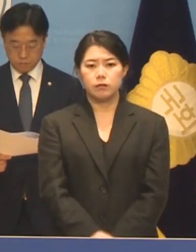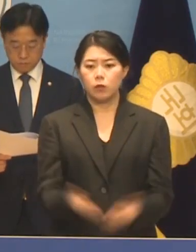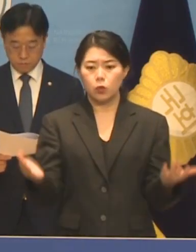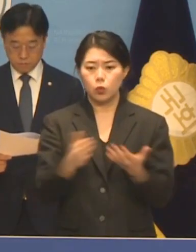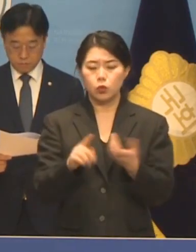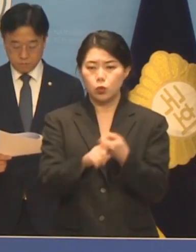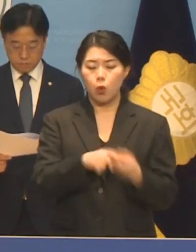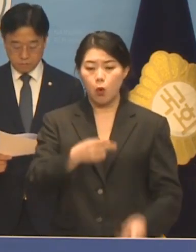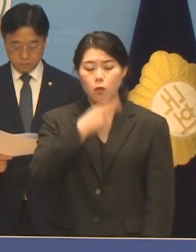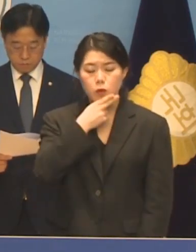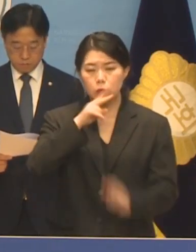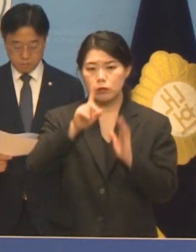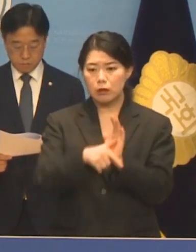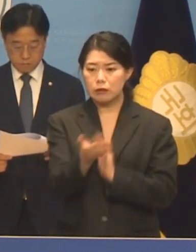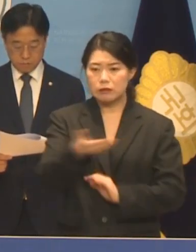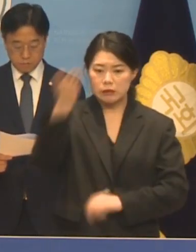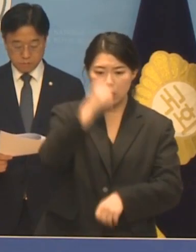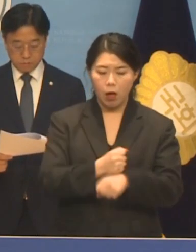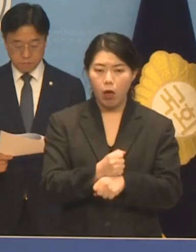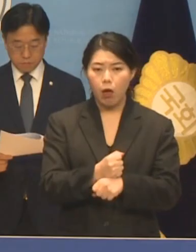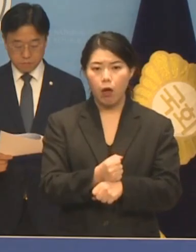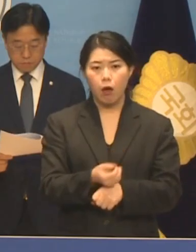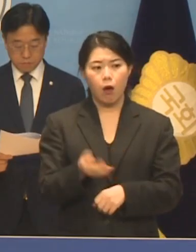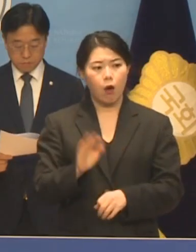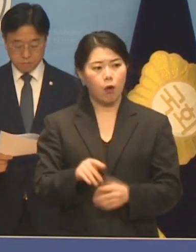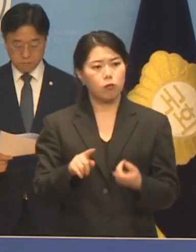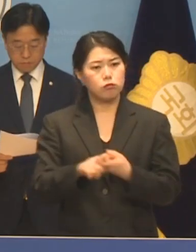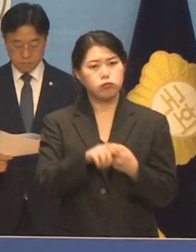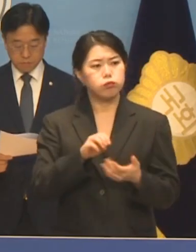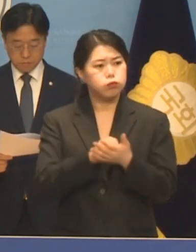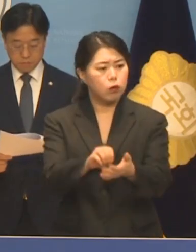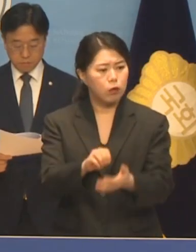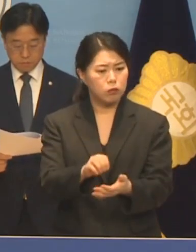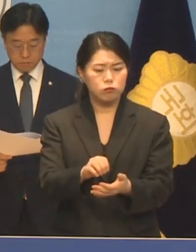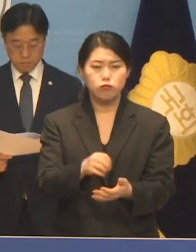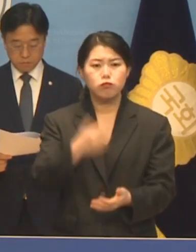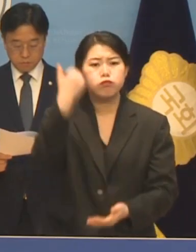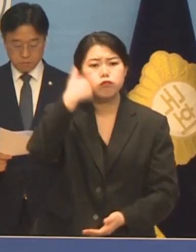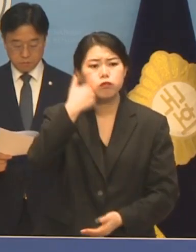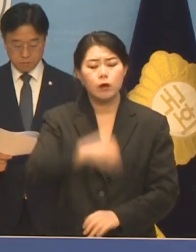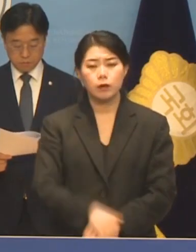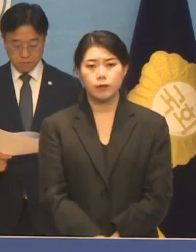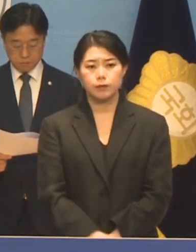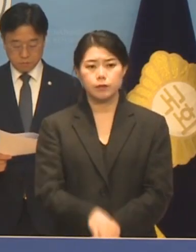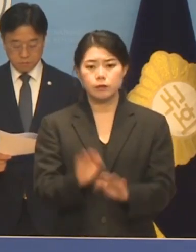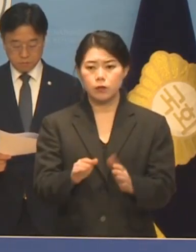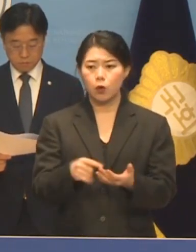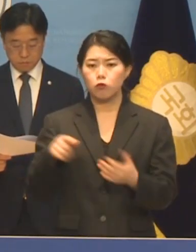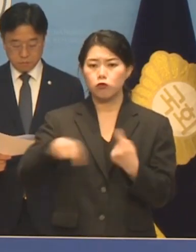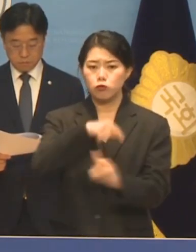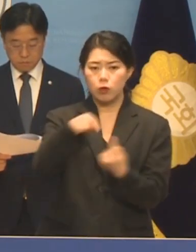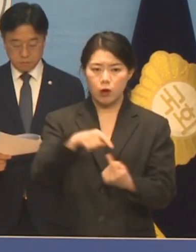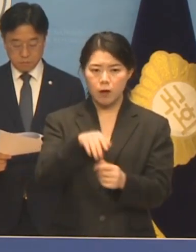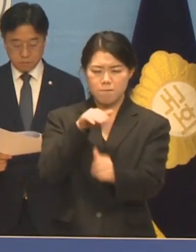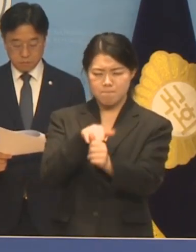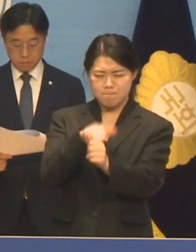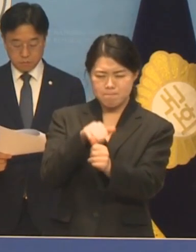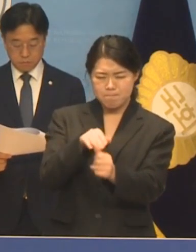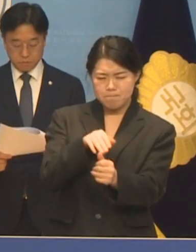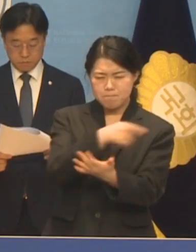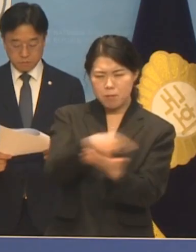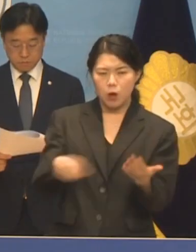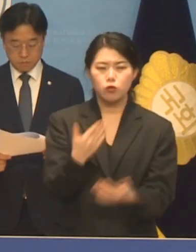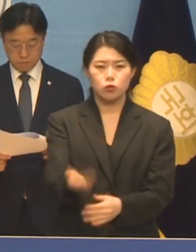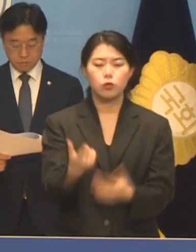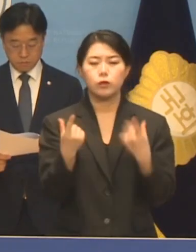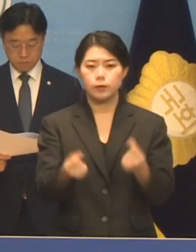하면 승진시켜준다는데 누가 노조하고 싶을까요? 노조 활동을 이유로 한 불이익한 처우이자 노조 운영에 지배, 개입하는 것입니다.